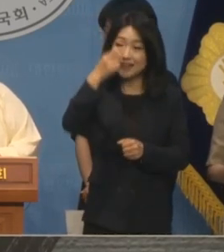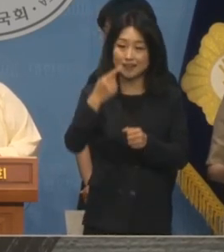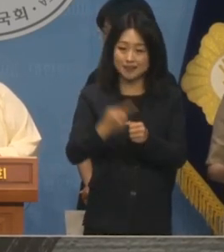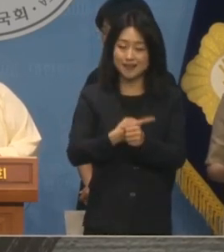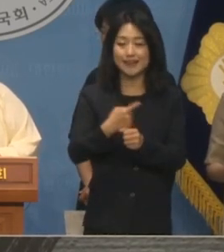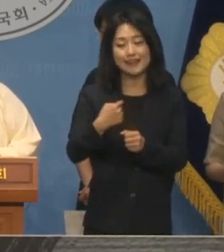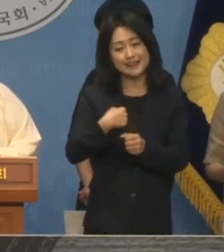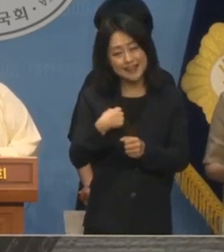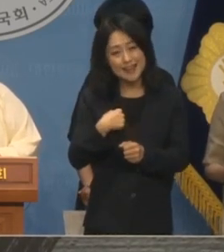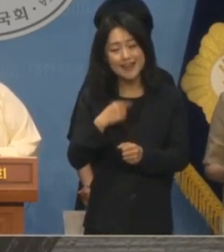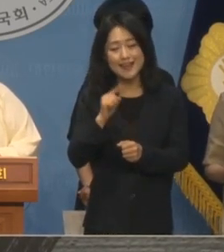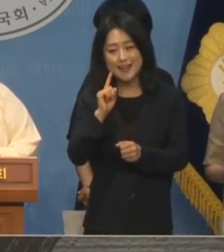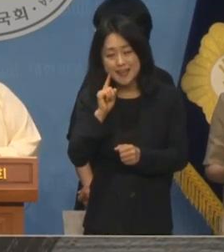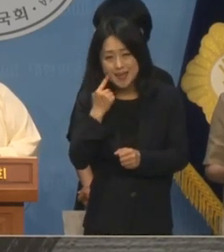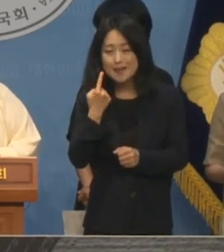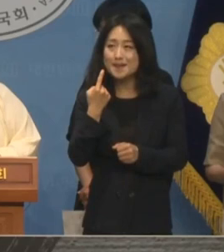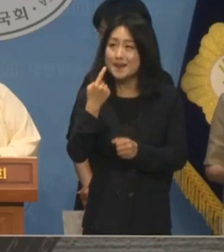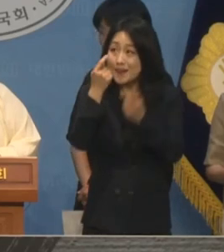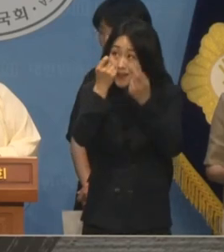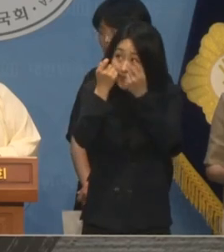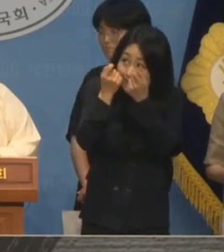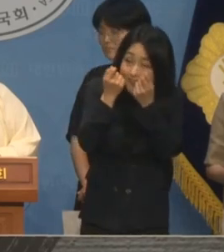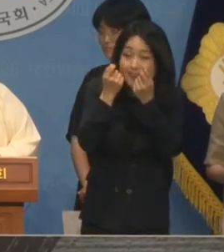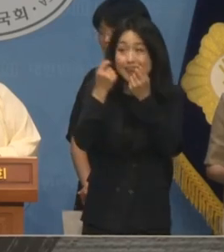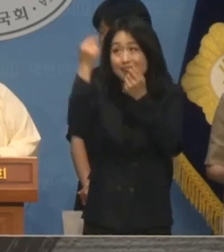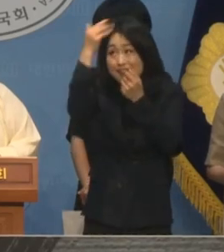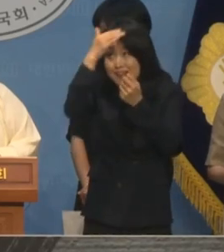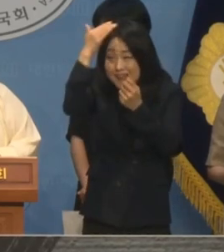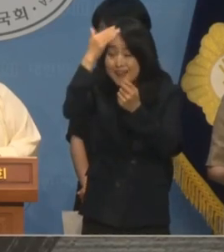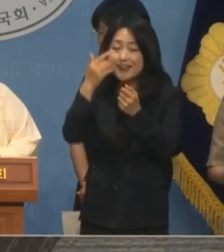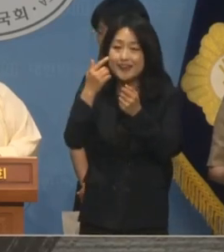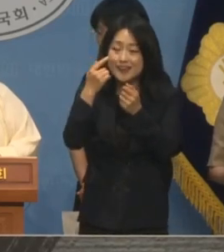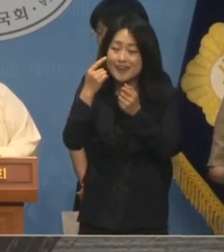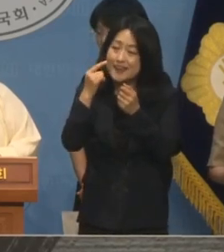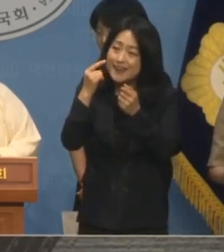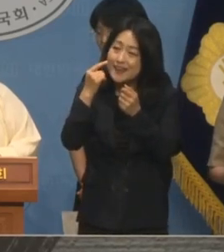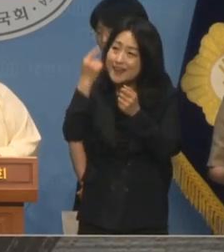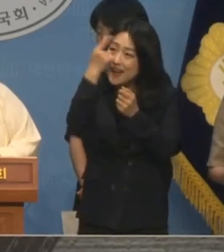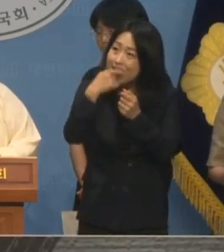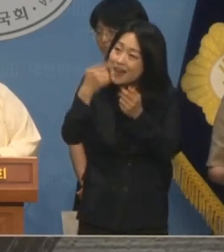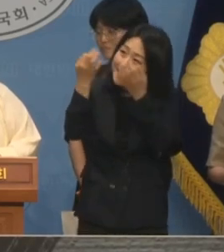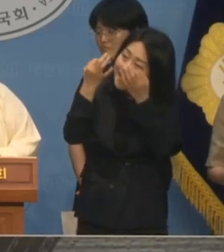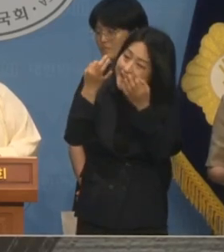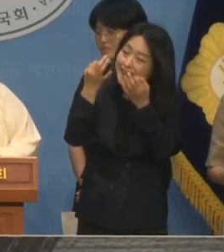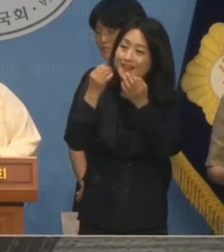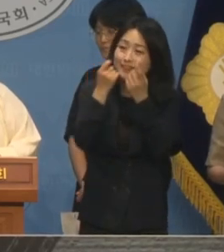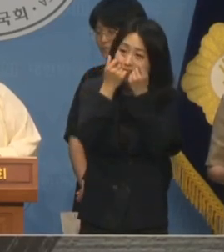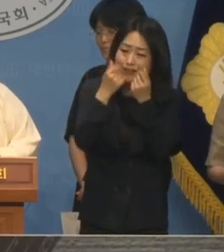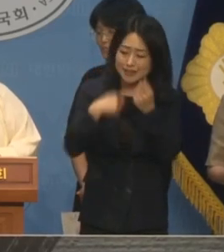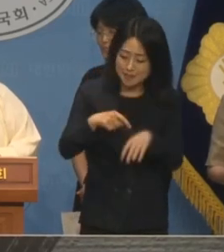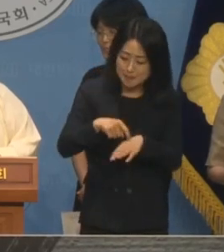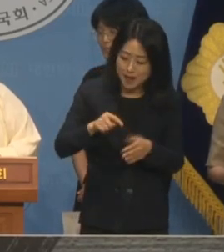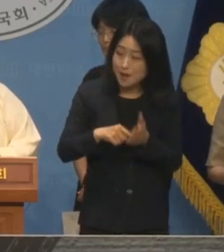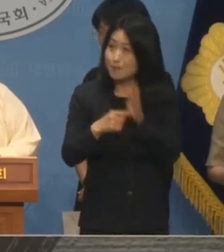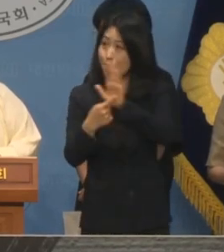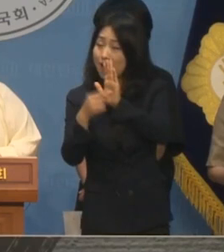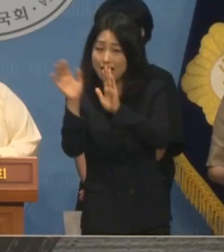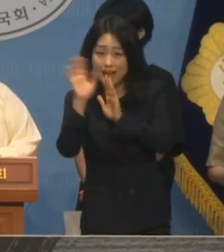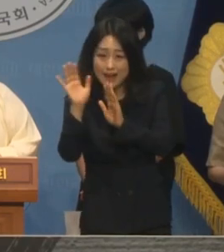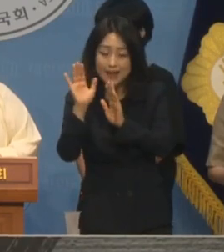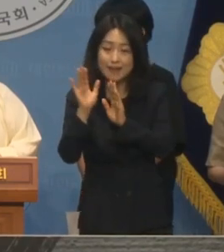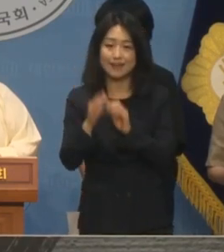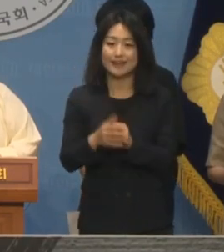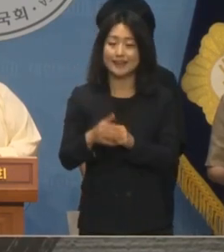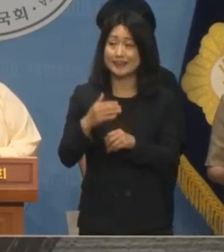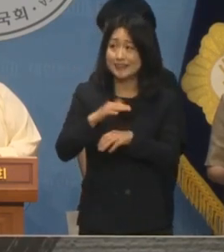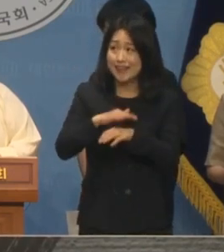받으면 잘 보이려고 눈치를 보여야 했습니다. 진짜 마음을 보여주기보다